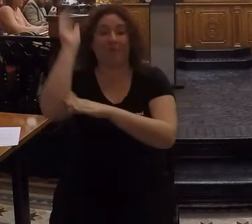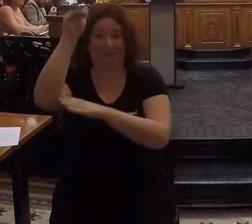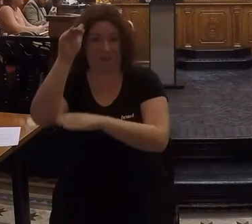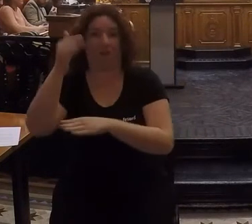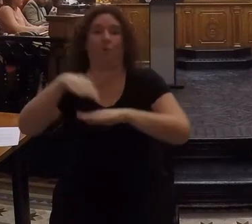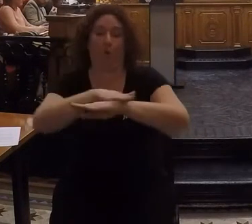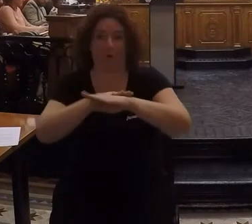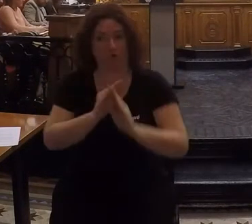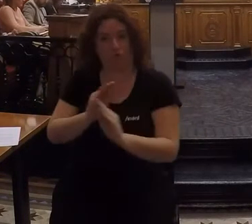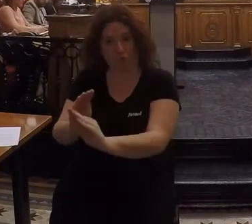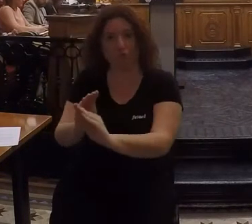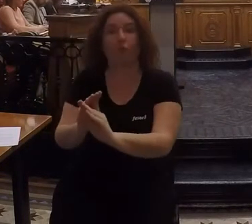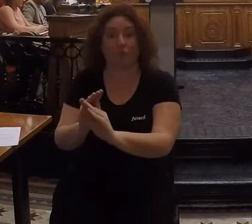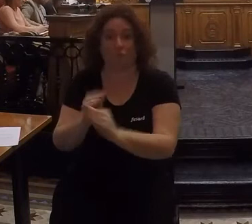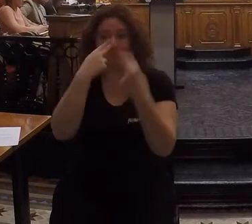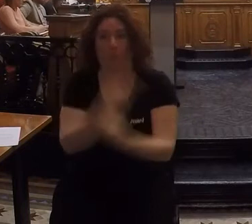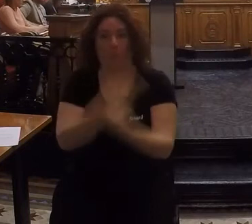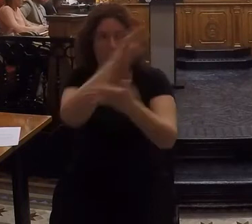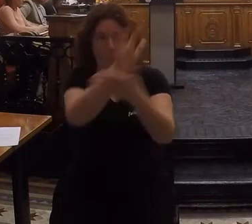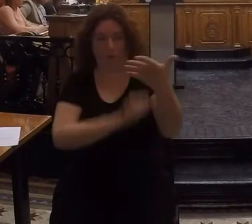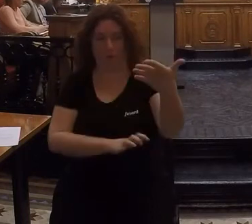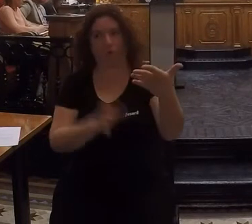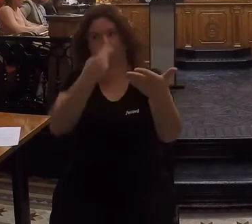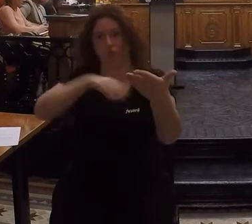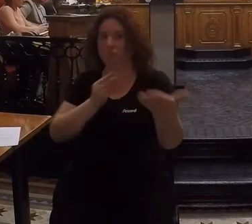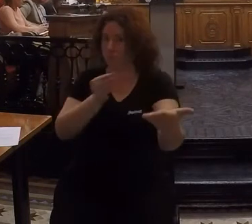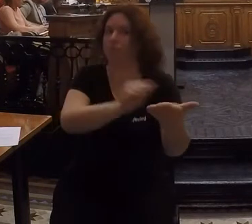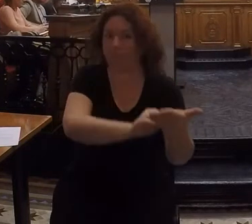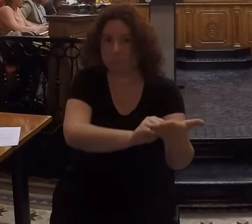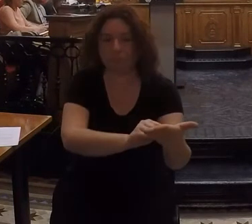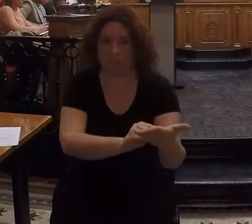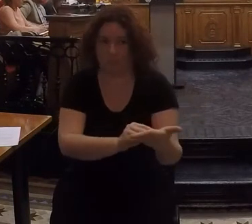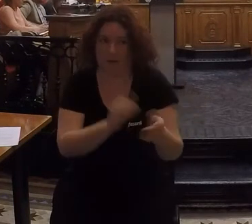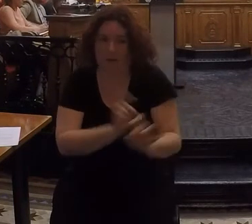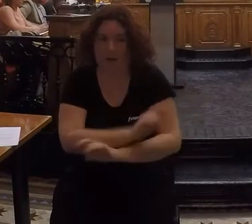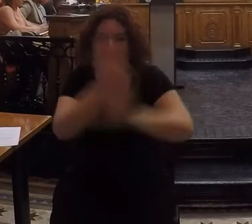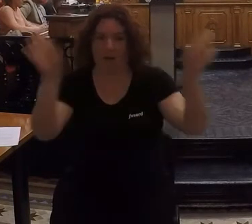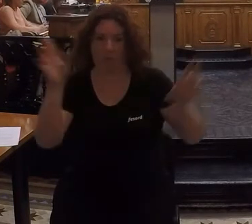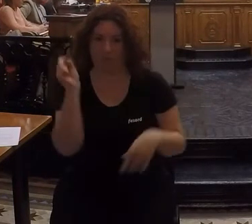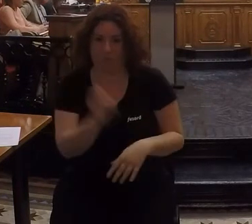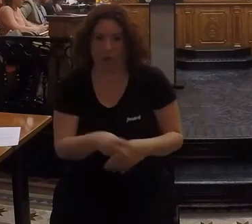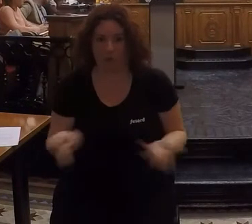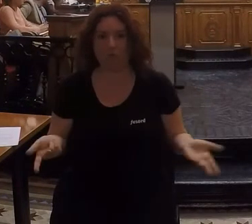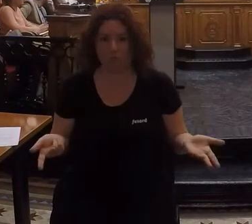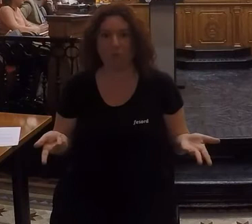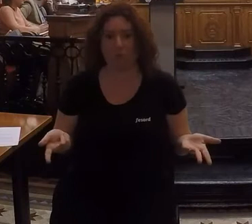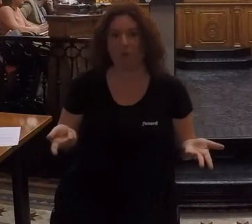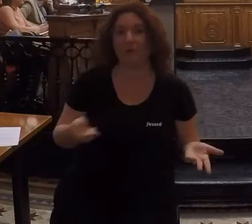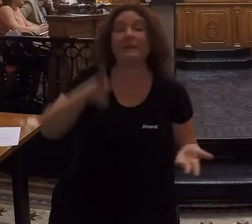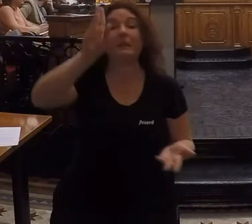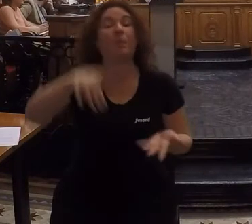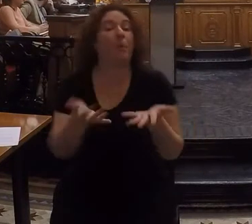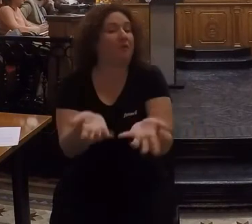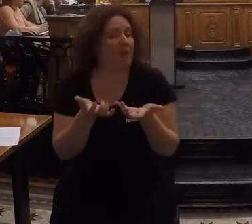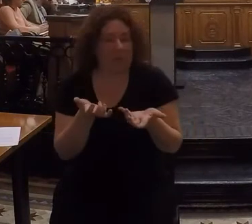Por tanto, era lógico esa alegación que estábamos realizando. independientemente de la bonificación que